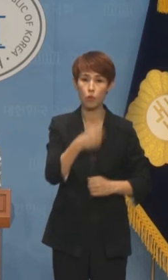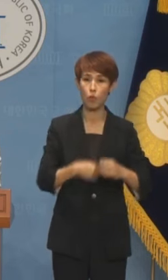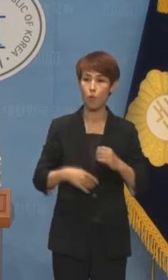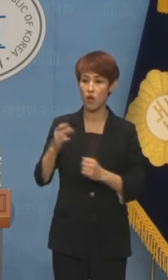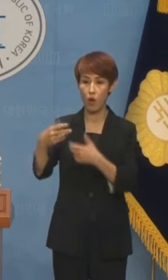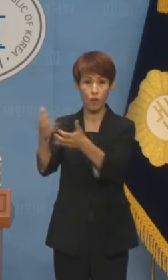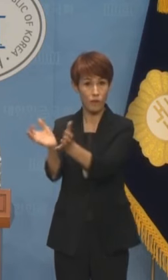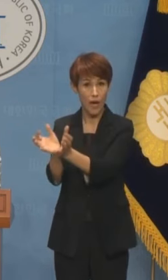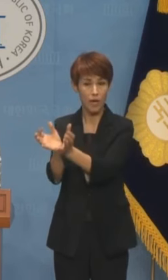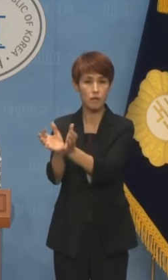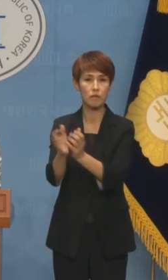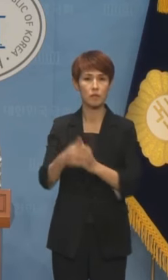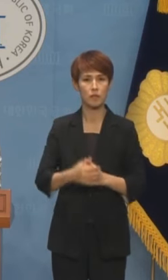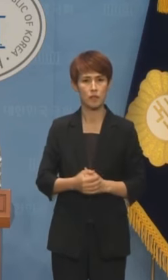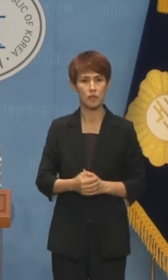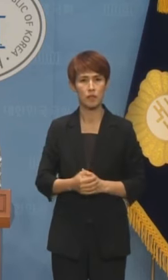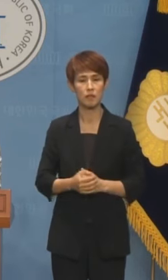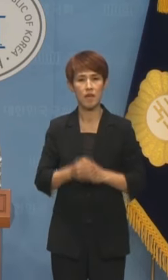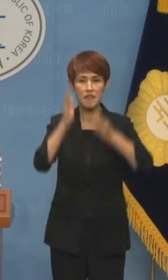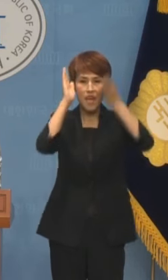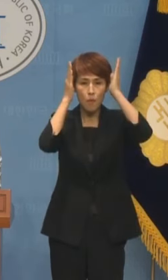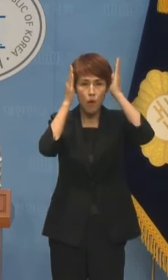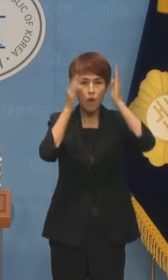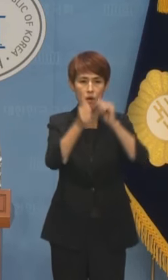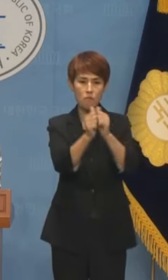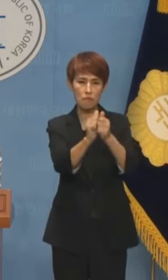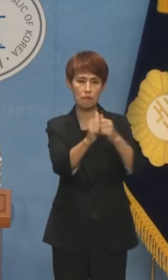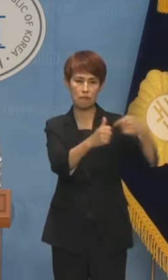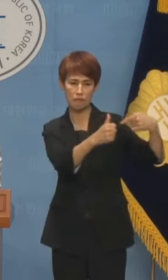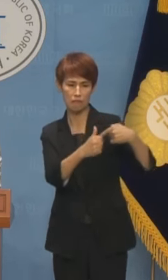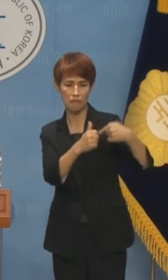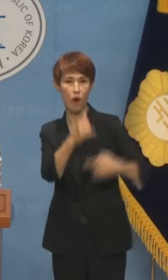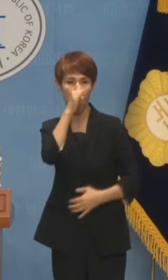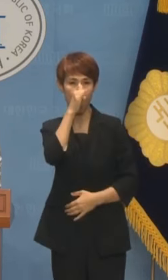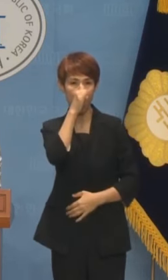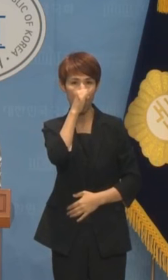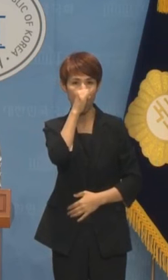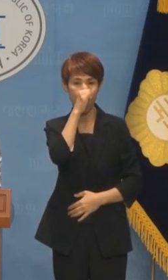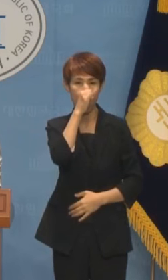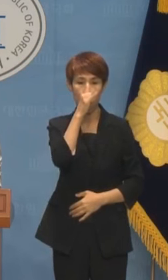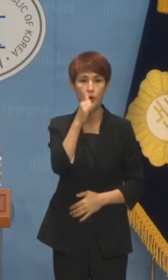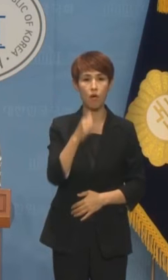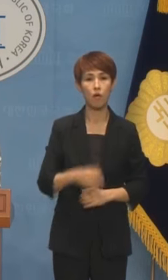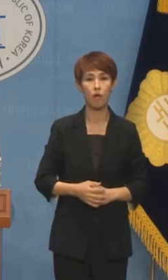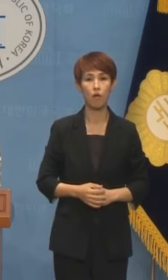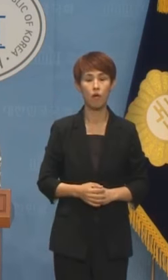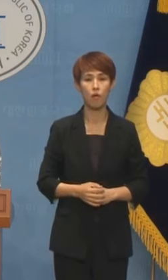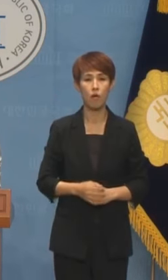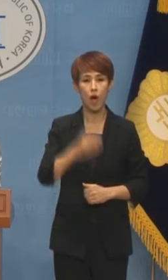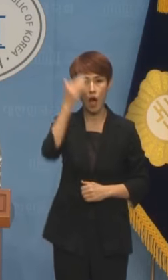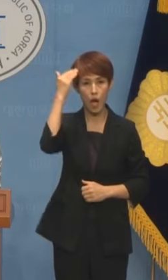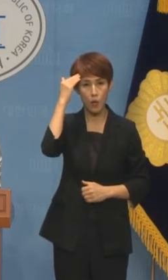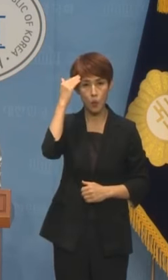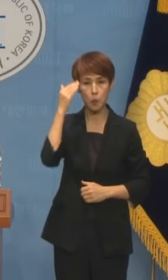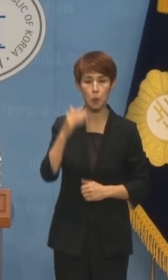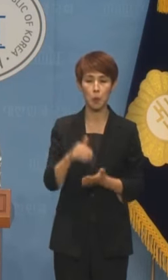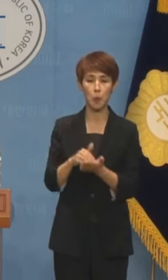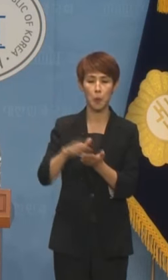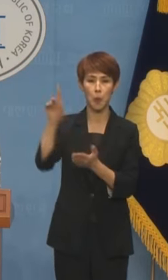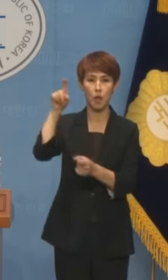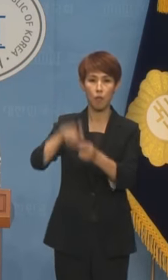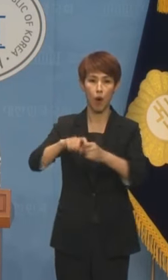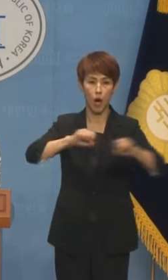여당은 전방위로 네이버의 지분 매각을 압박하고 라인 야후는 한국 지우기에